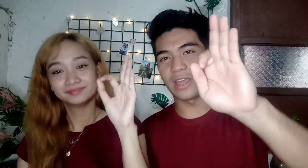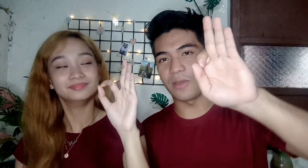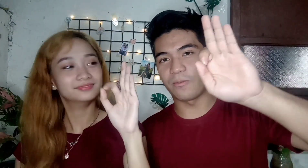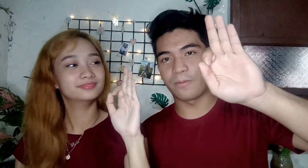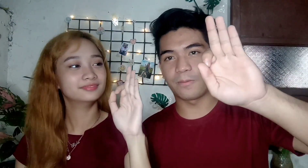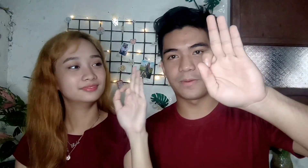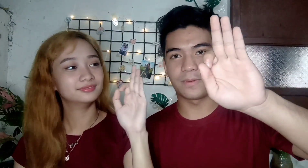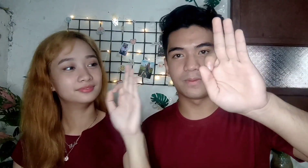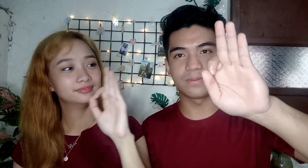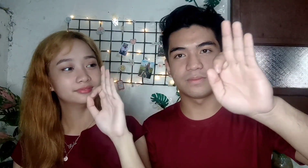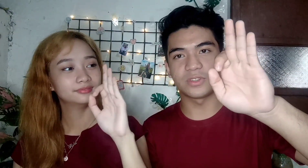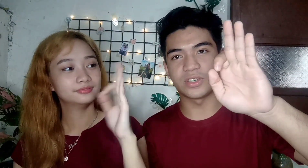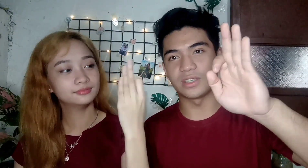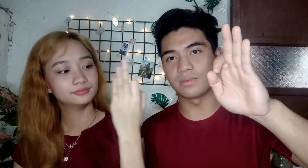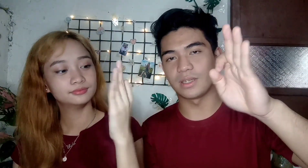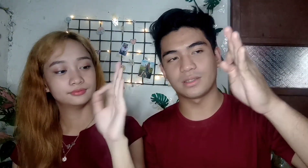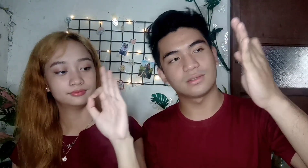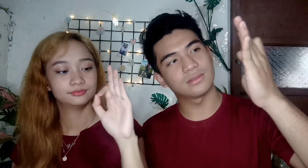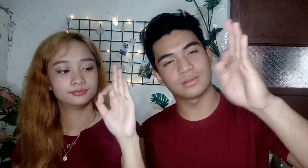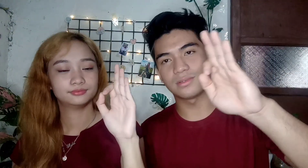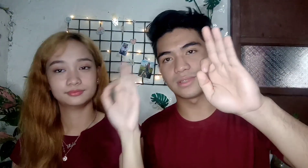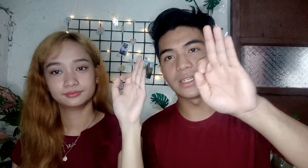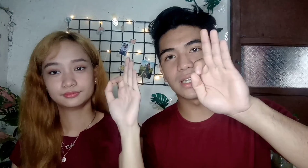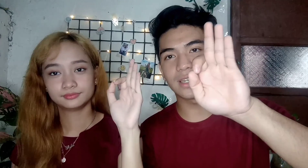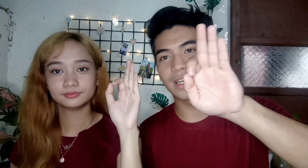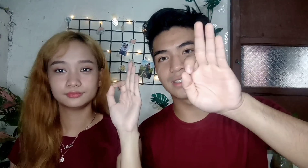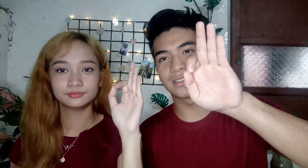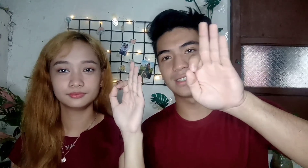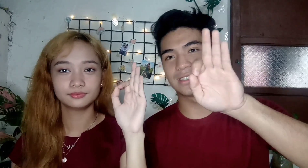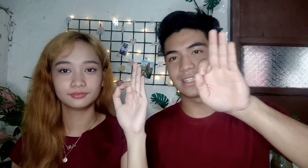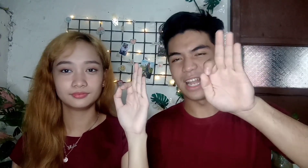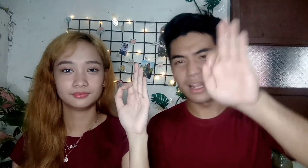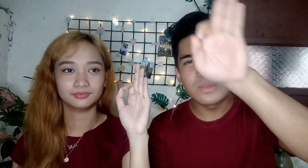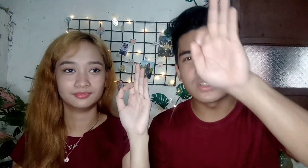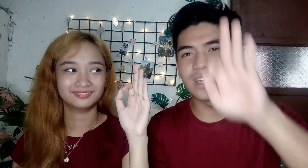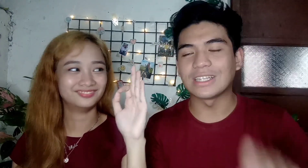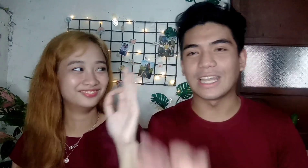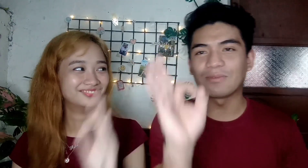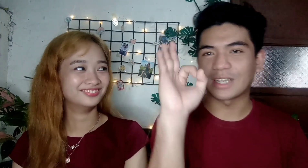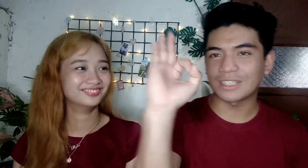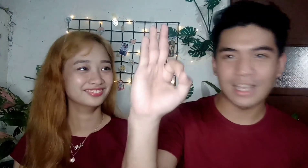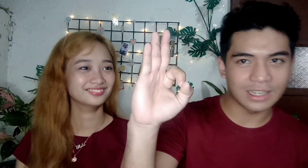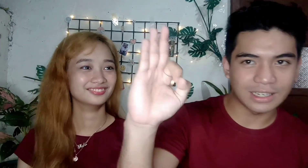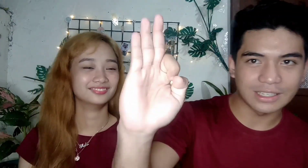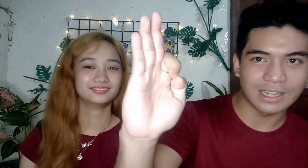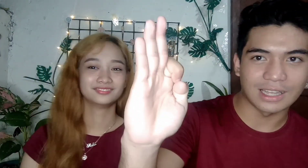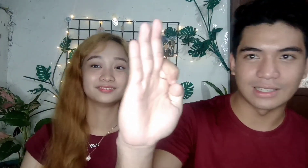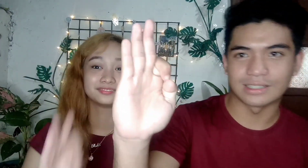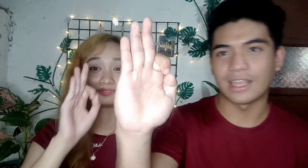F. 3. Parang, ganyan lang guys. Alam nyo na yan. Ayan, pagka saan lang ganyan lang.